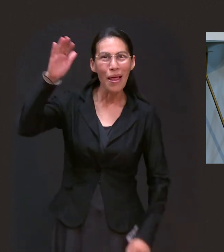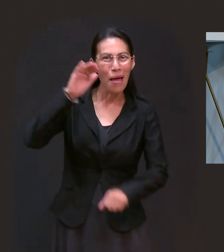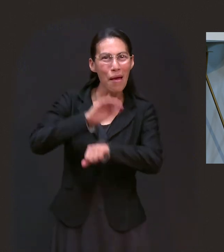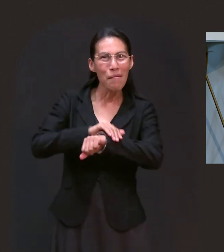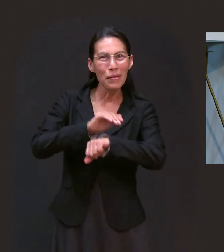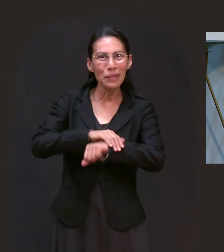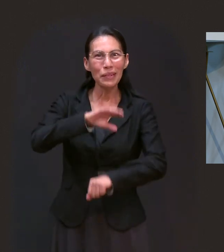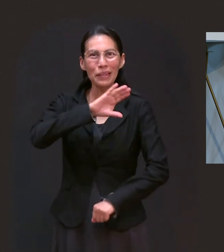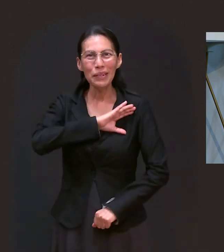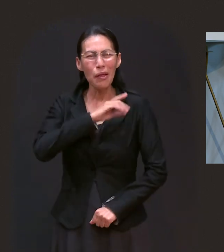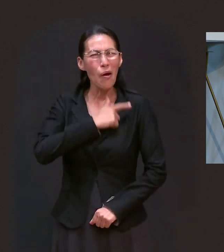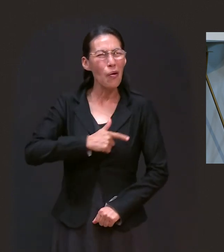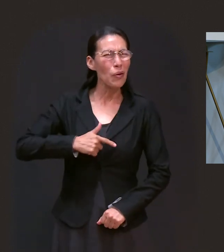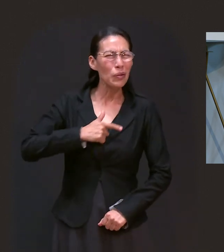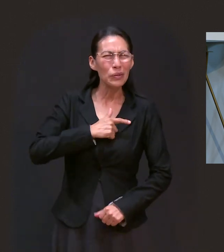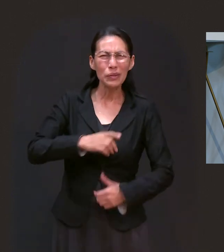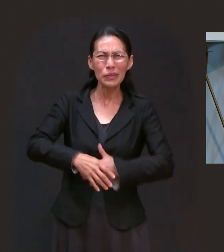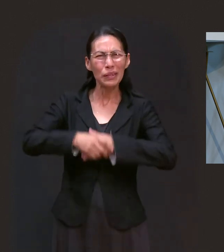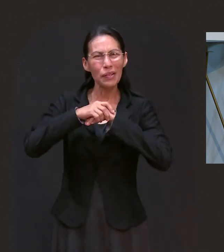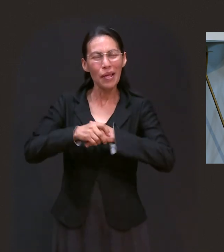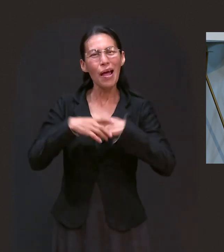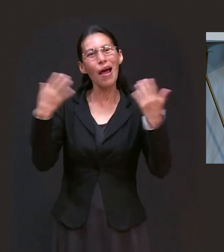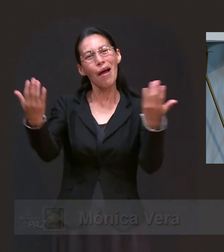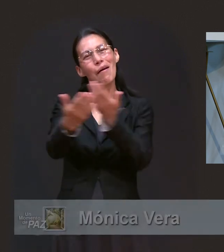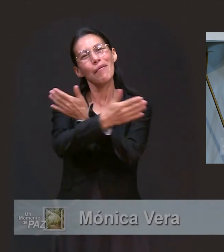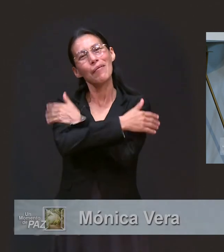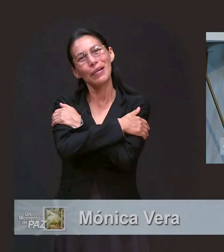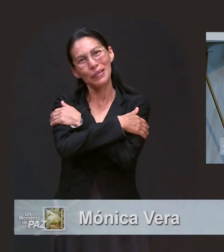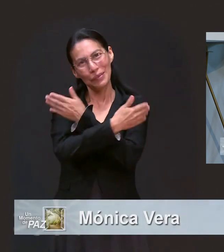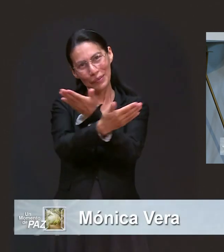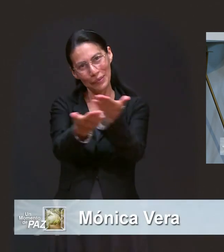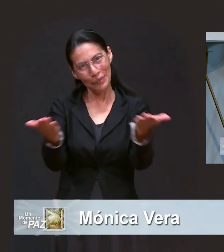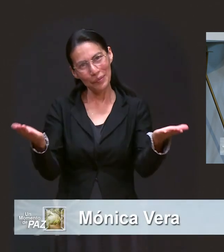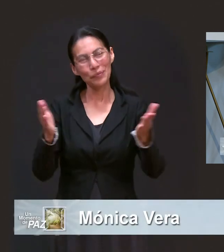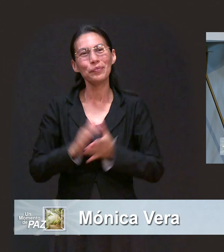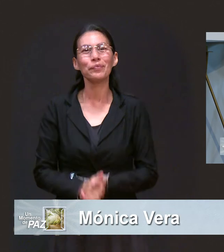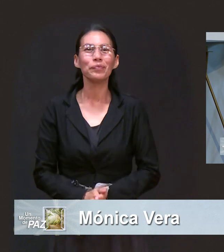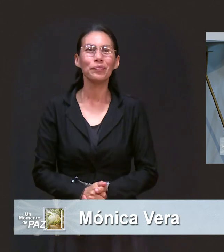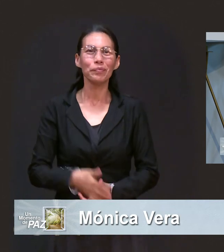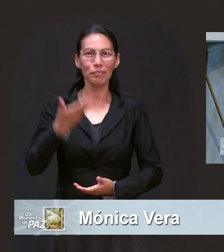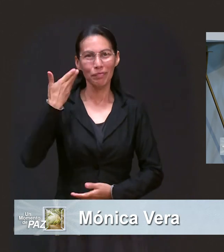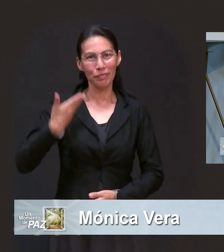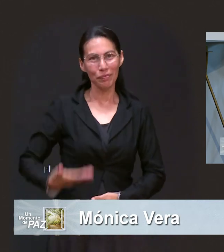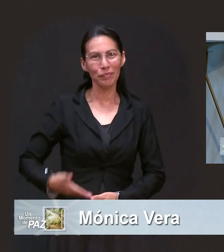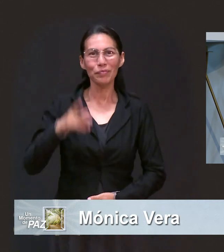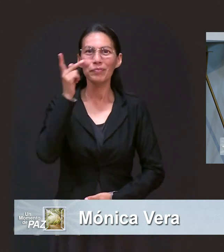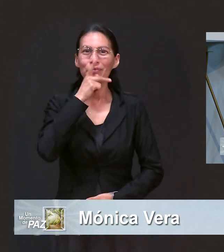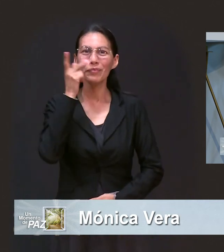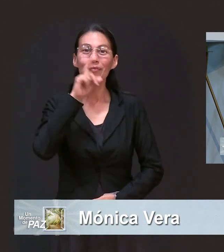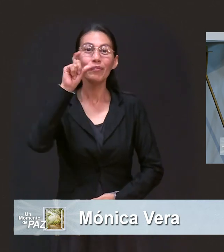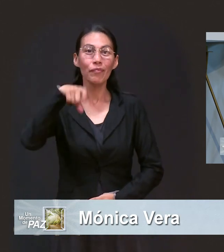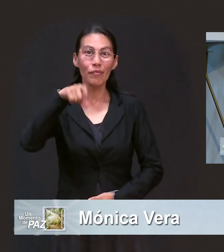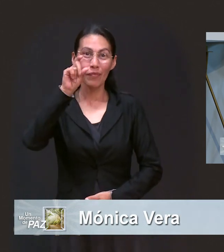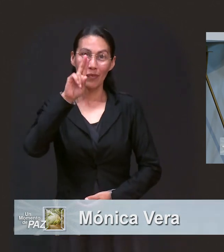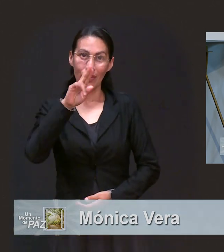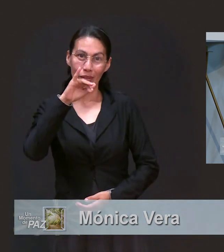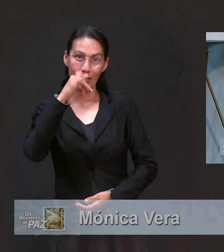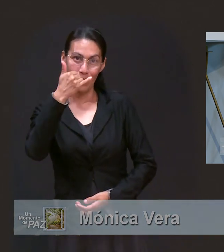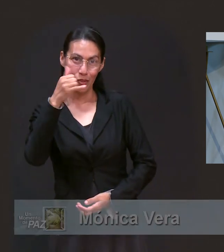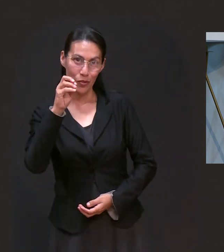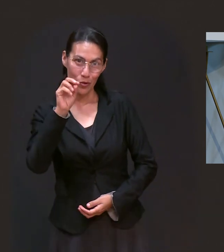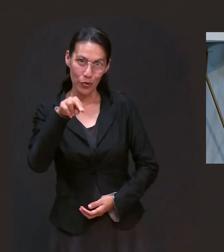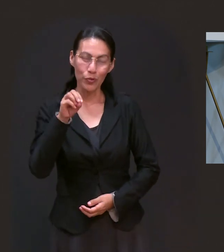qué tal queridos amigos qué gusto saludarles un abrazo virtual para todos ustedes del pastor que yo no